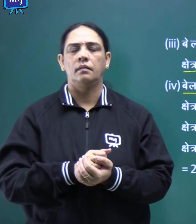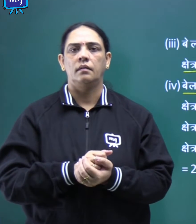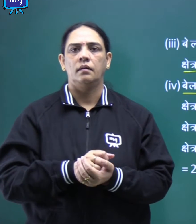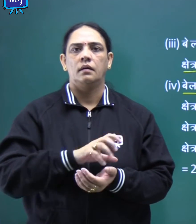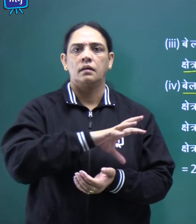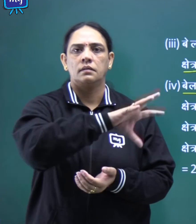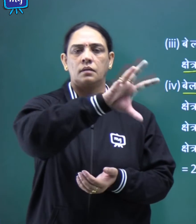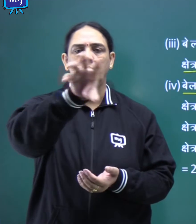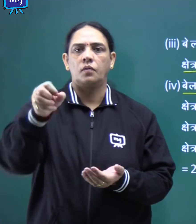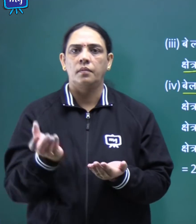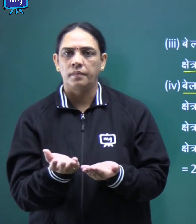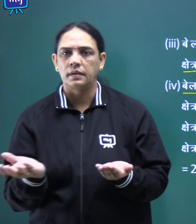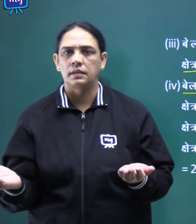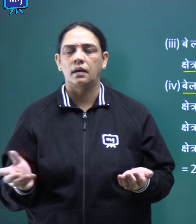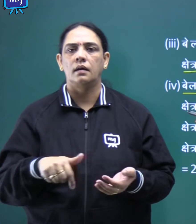संपूर्ण पृष्ठ का